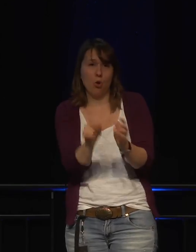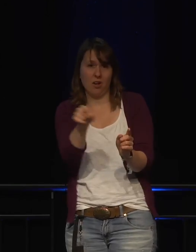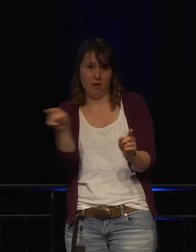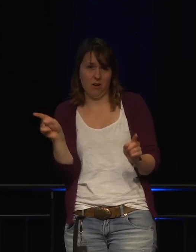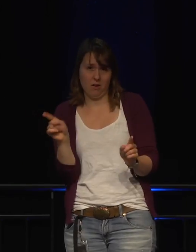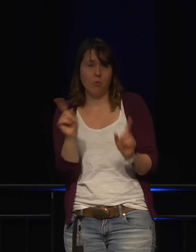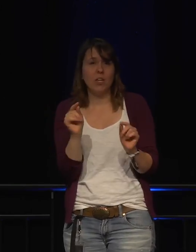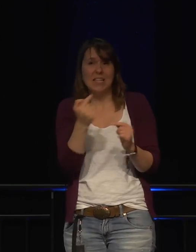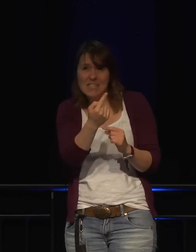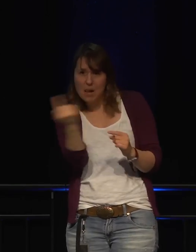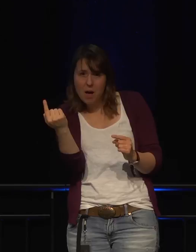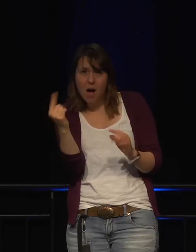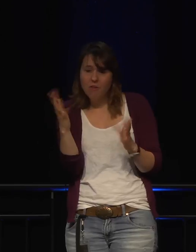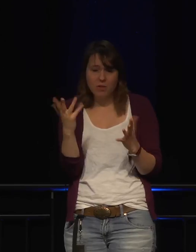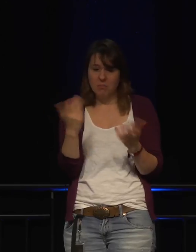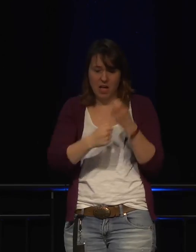que